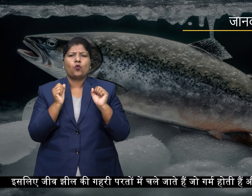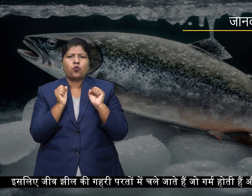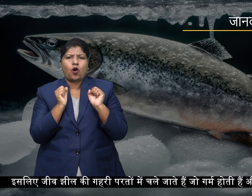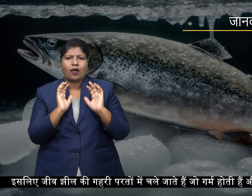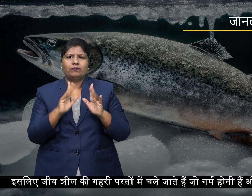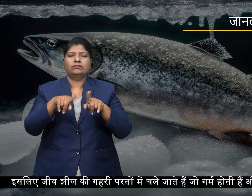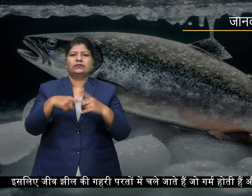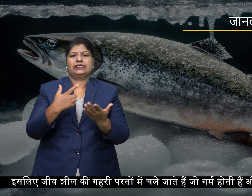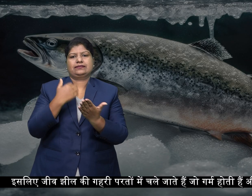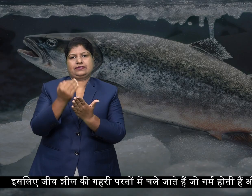रहती है।